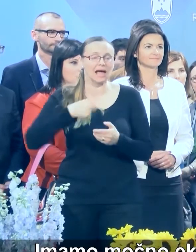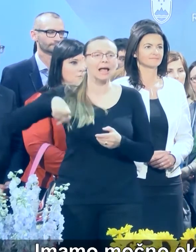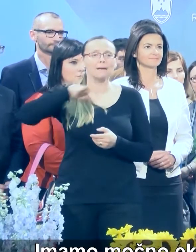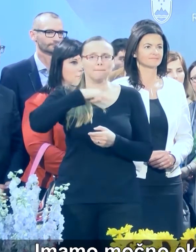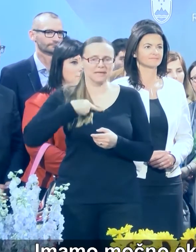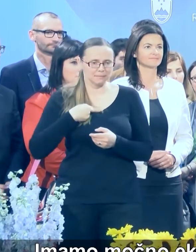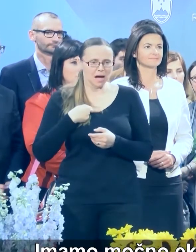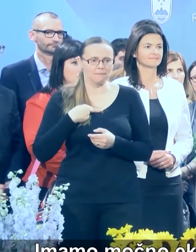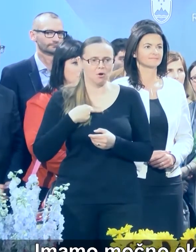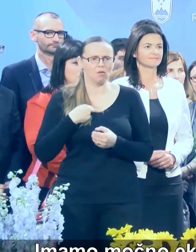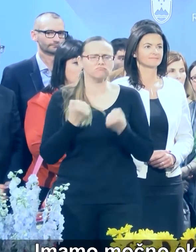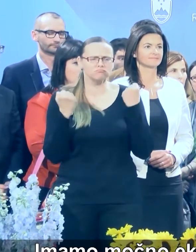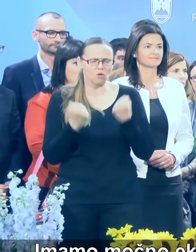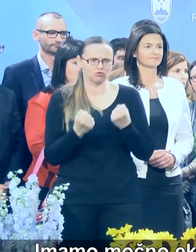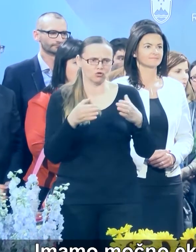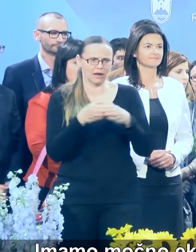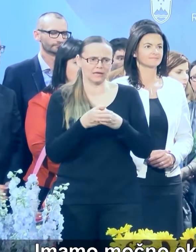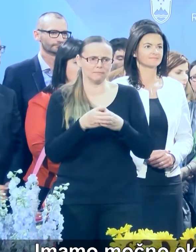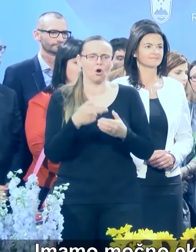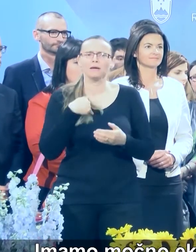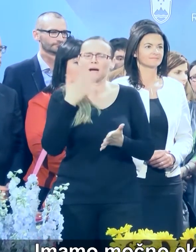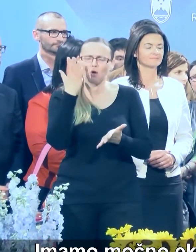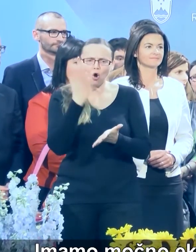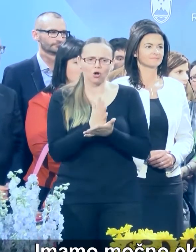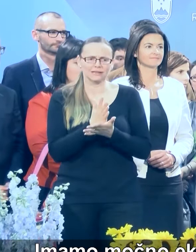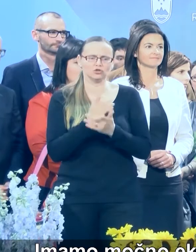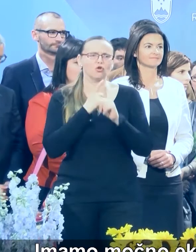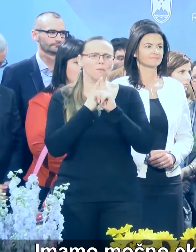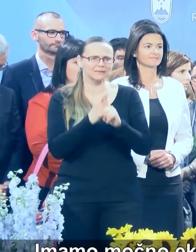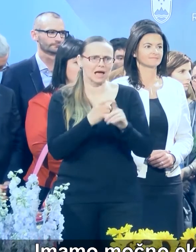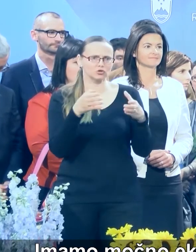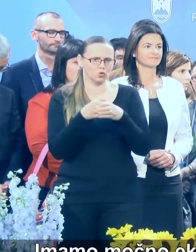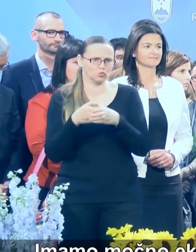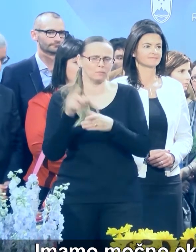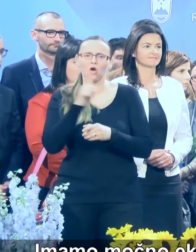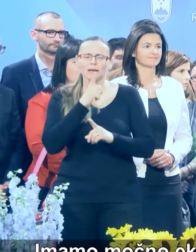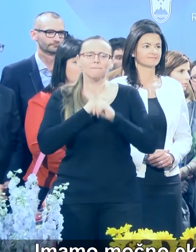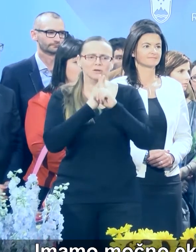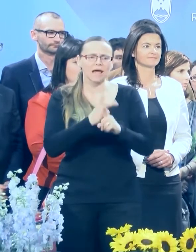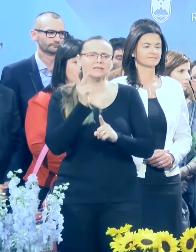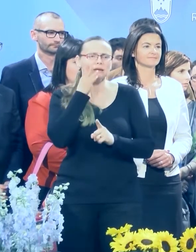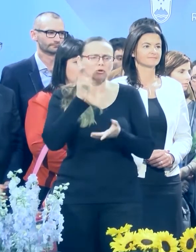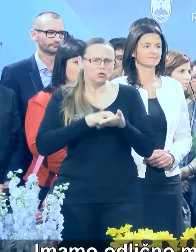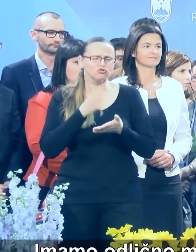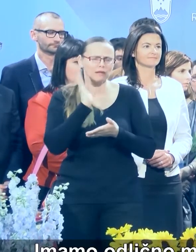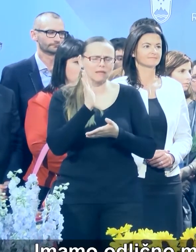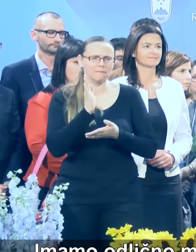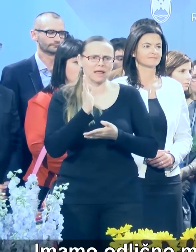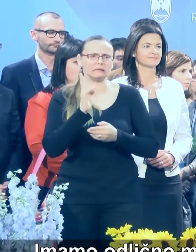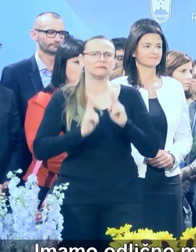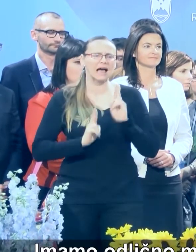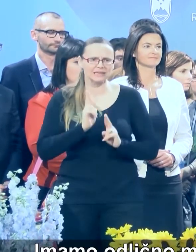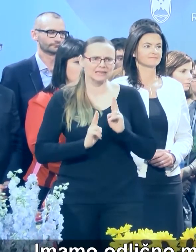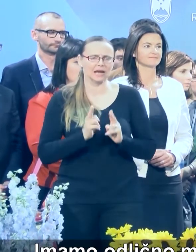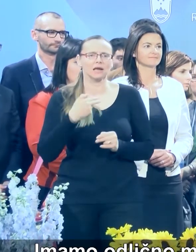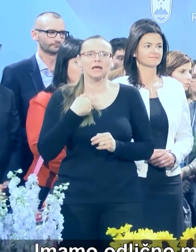imamo močno ekipo, imamo odlično poslansko skupino in poslance, ki bojo še naprej kandidirali, imamo